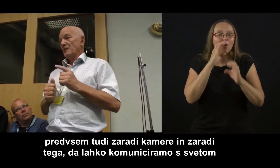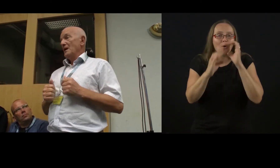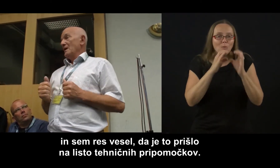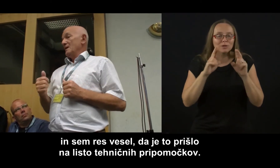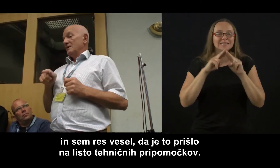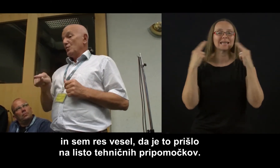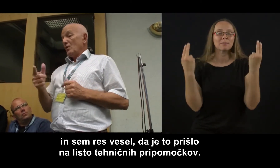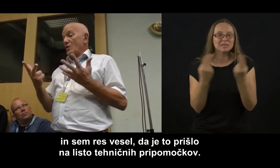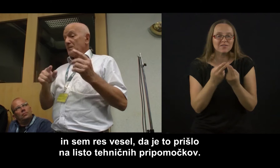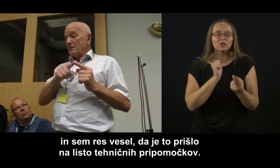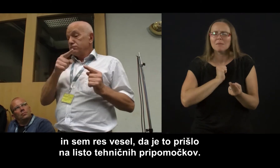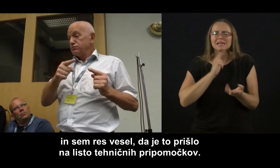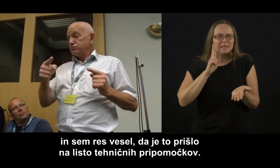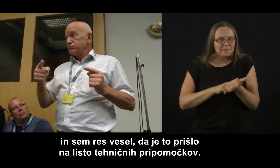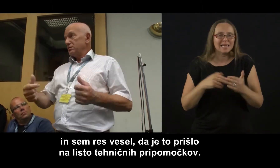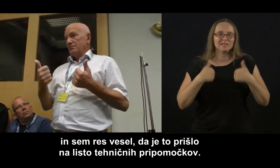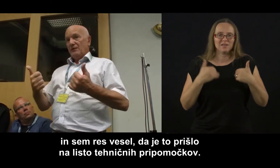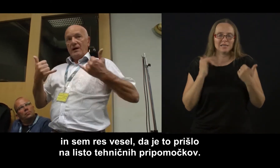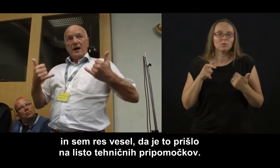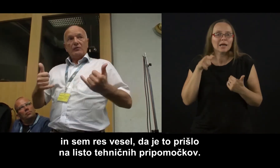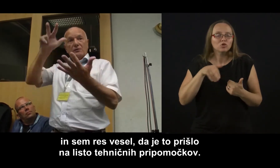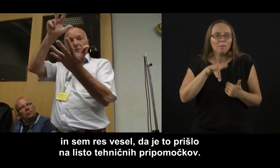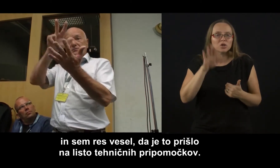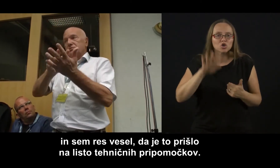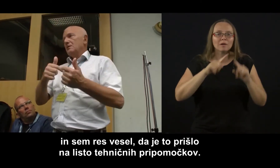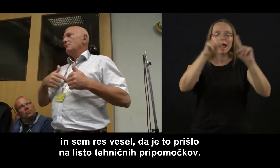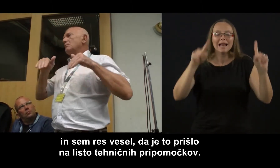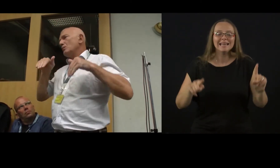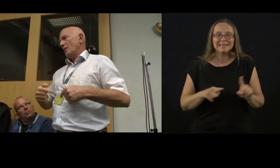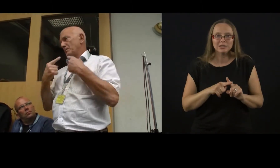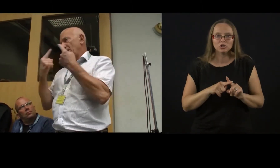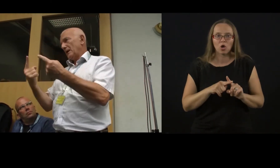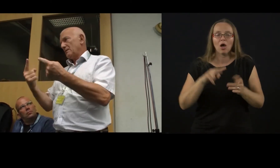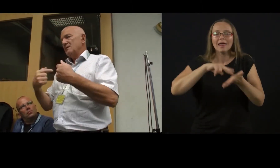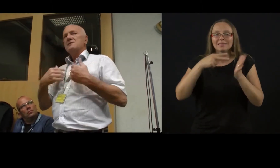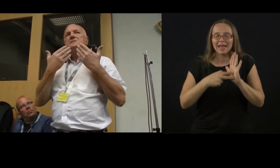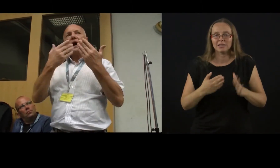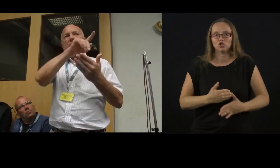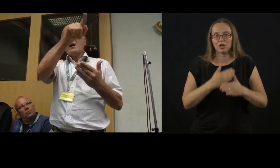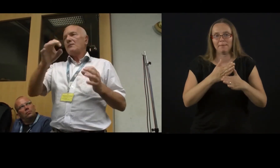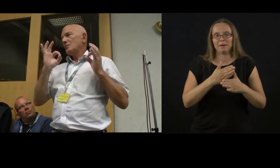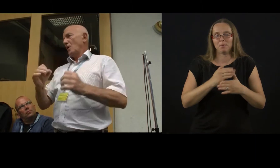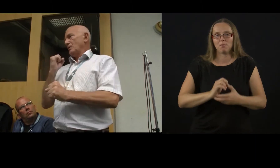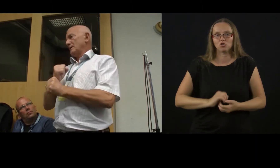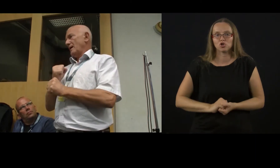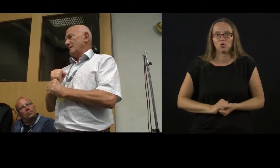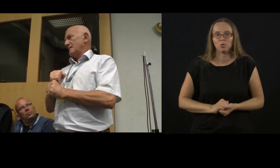z svetom in sem res vesel, da je to prišlo na listo tehničnih pripomočkov.